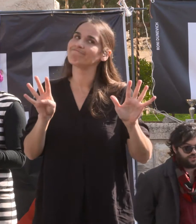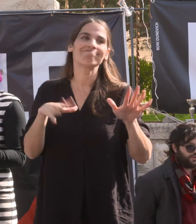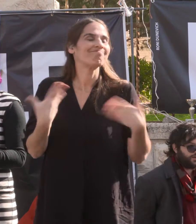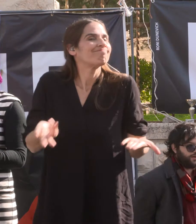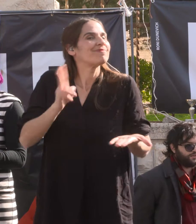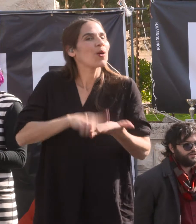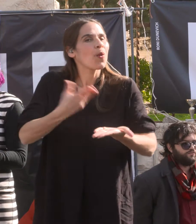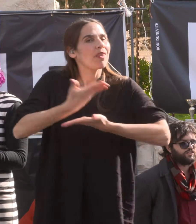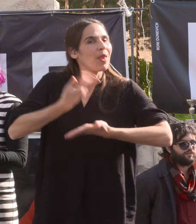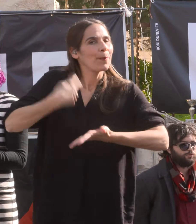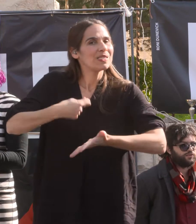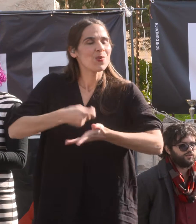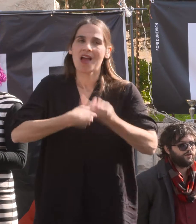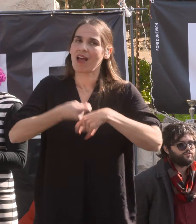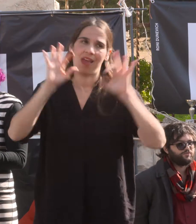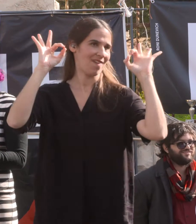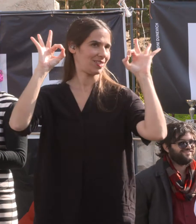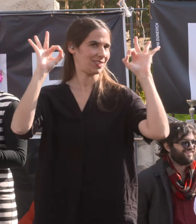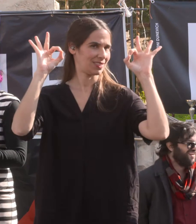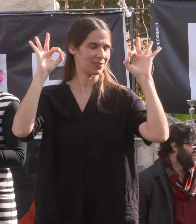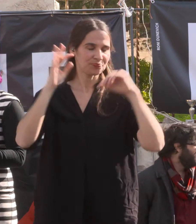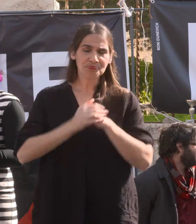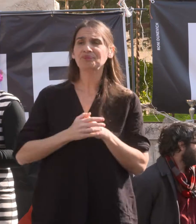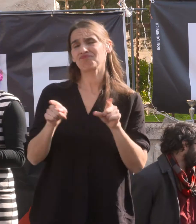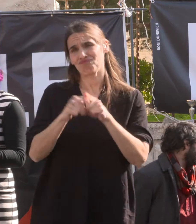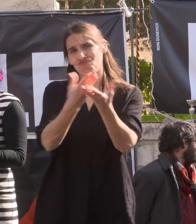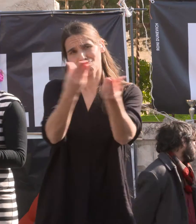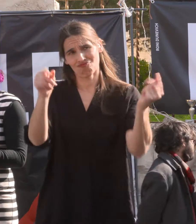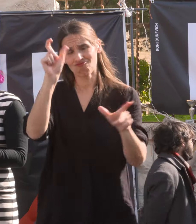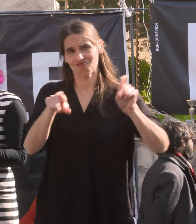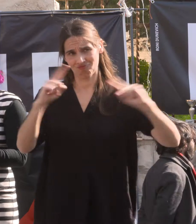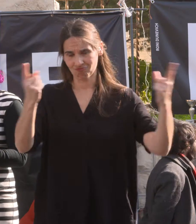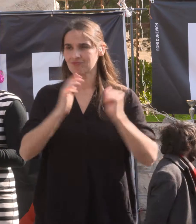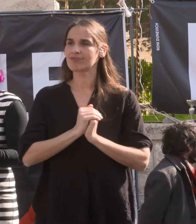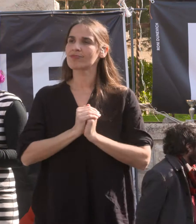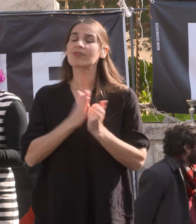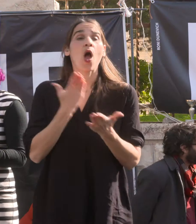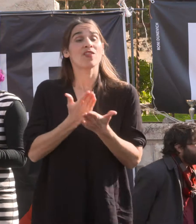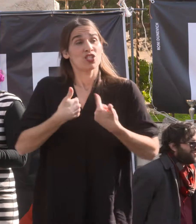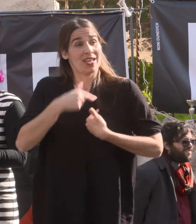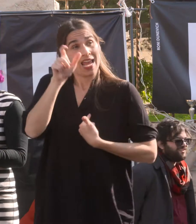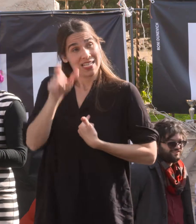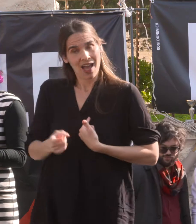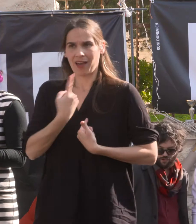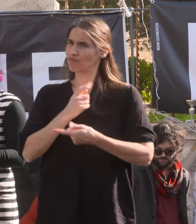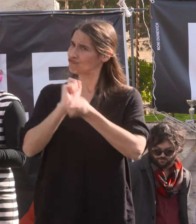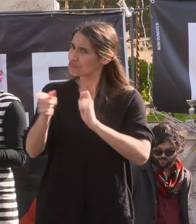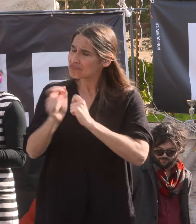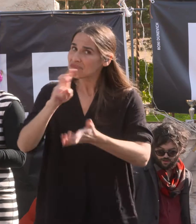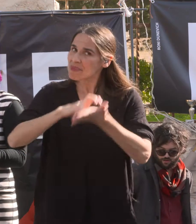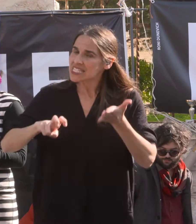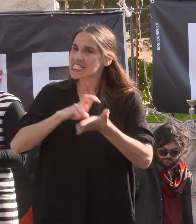זכאית לאף פיצוי כלכלי מהמדינה. כמו רבים אחרים, עצם היותי אזרחית, משלמת